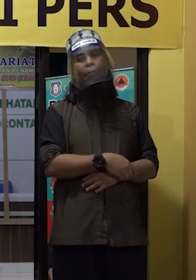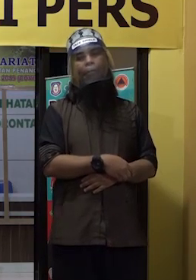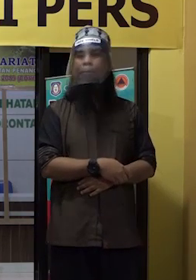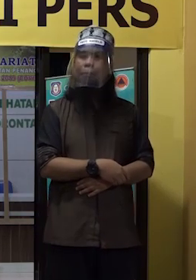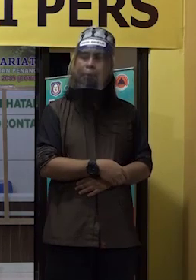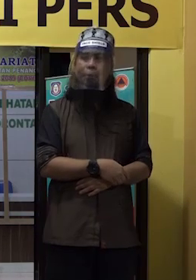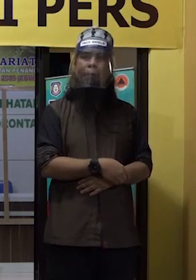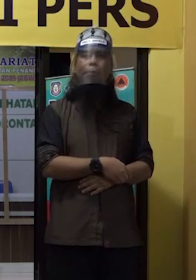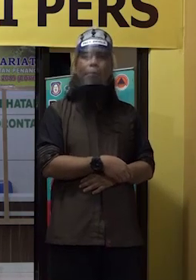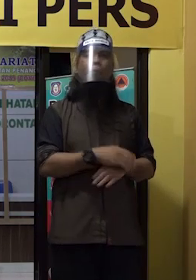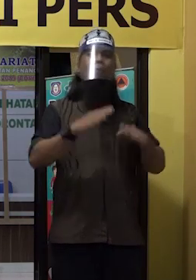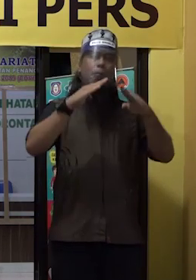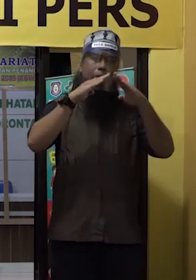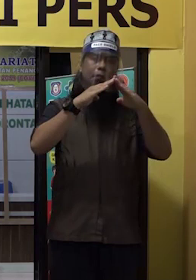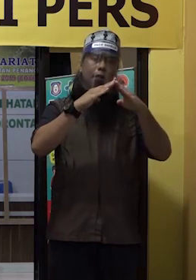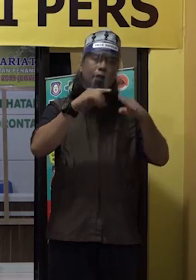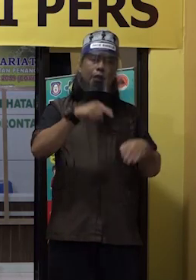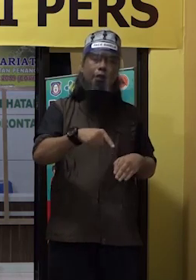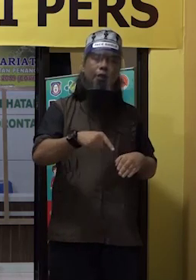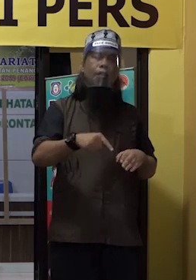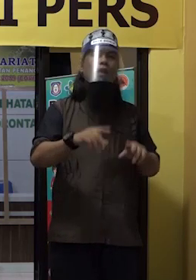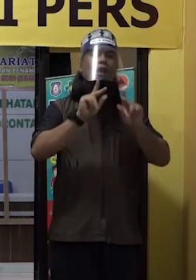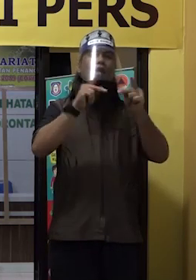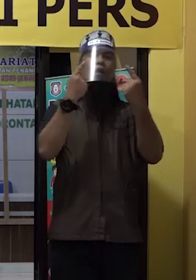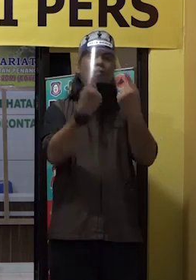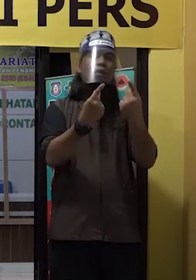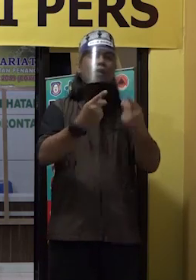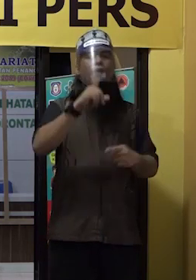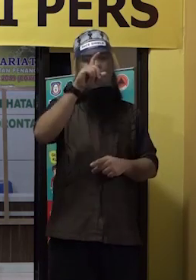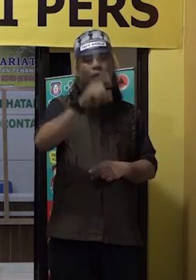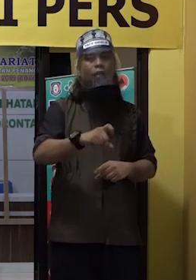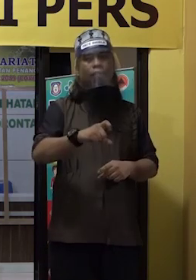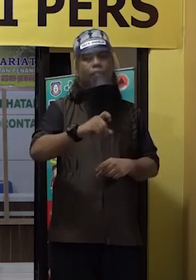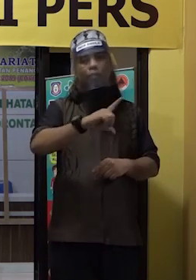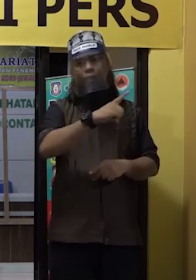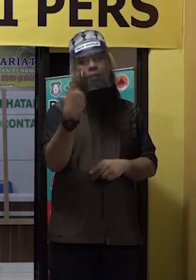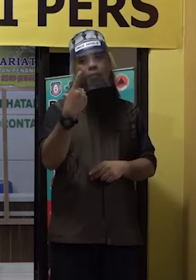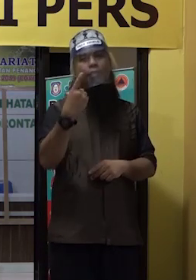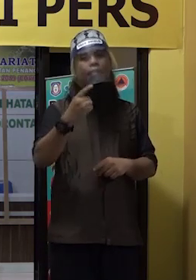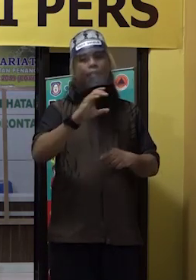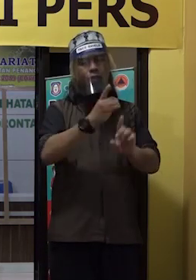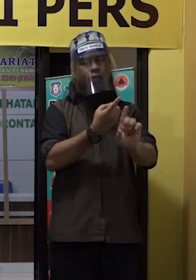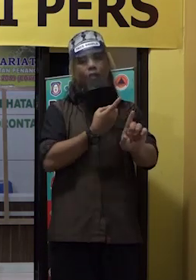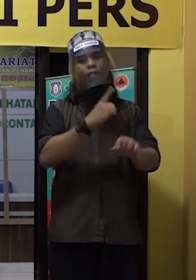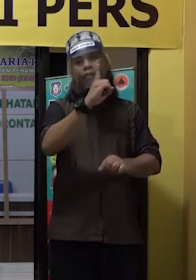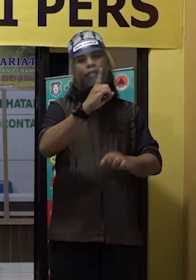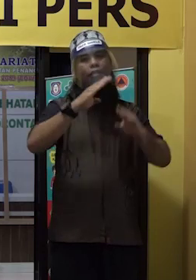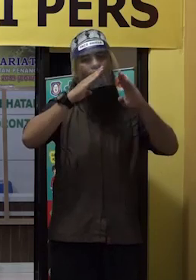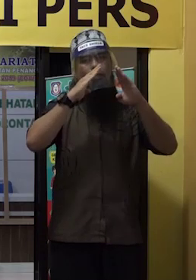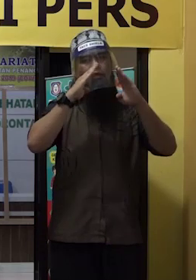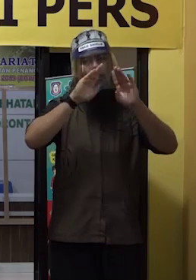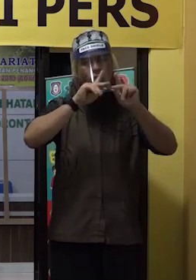lebih dari satu kamar, kemudian luas lantainya dibandingkan dengan